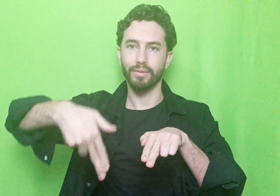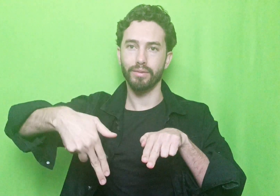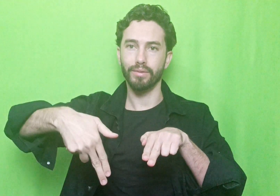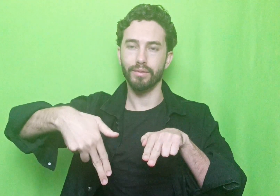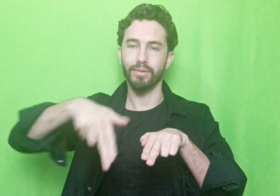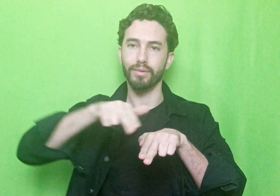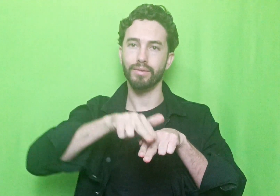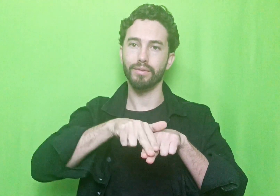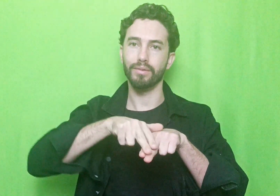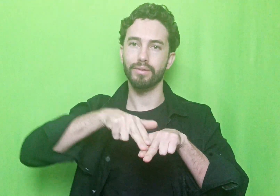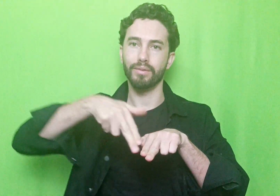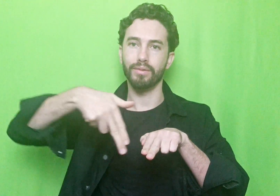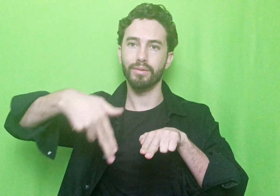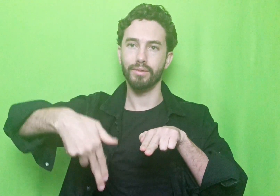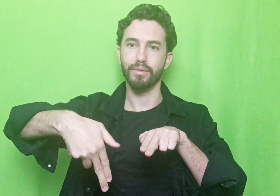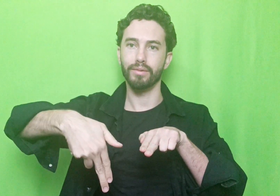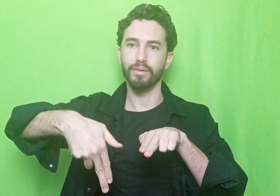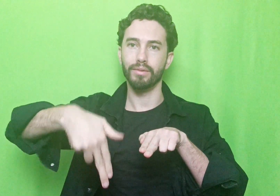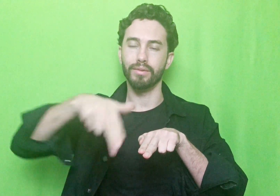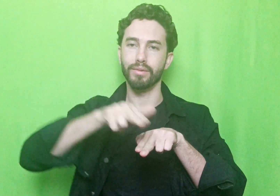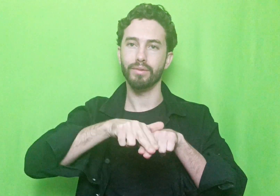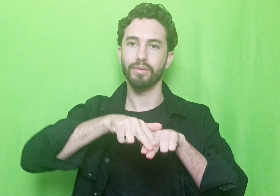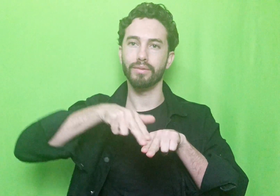corpo para o mundo espiritual Então desencarnação